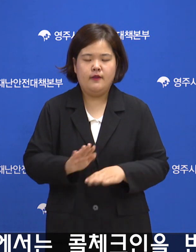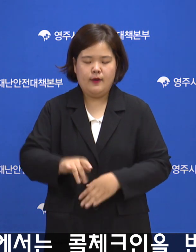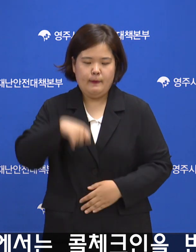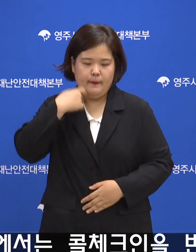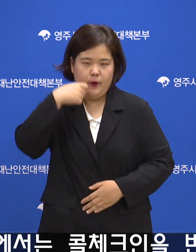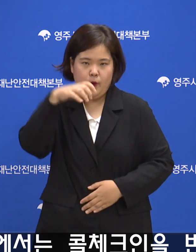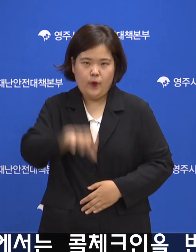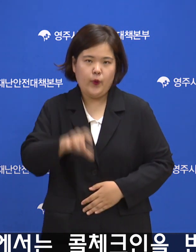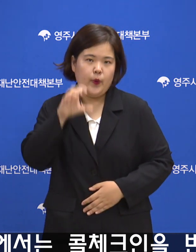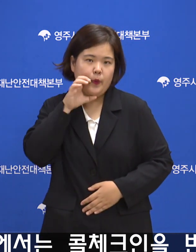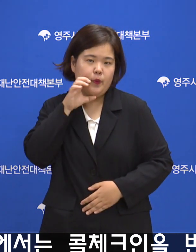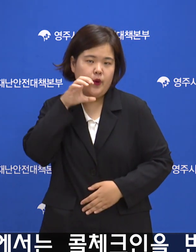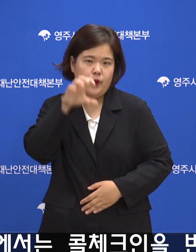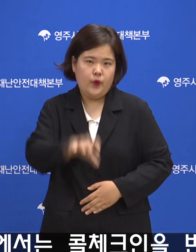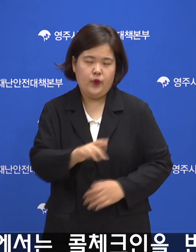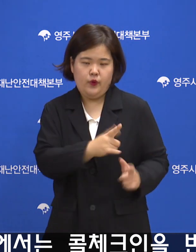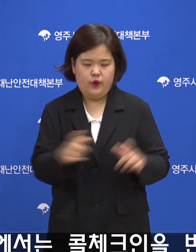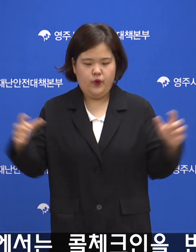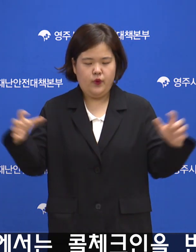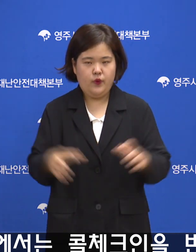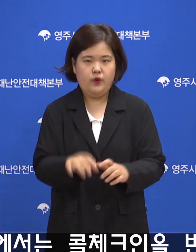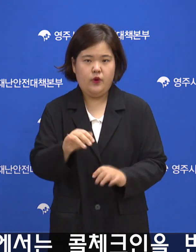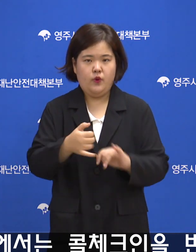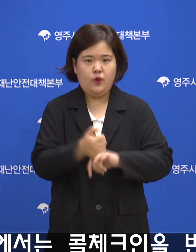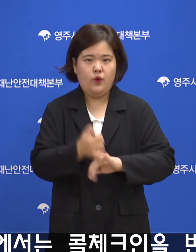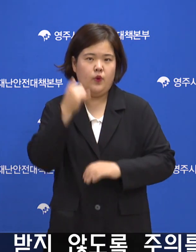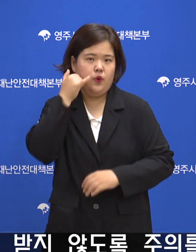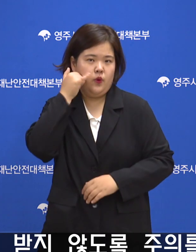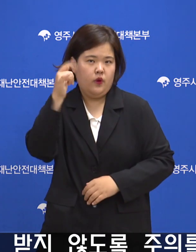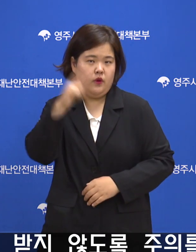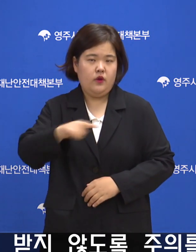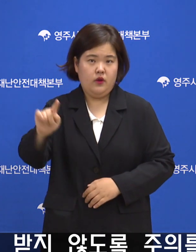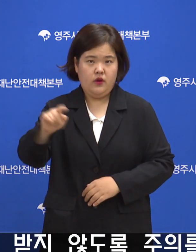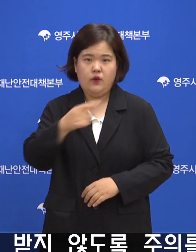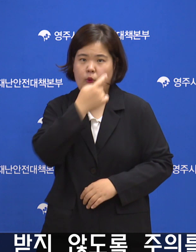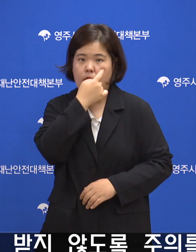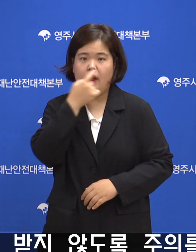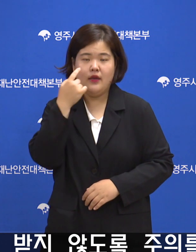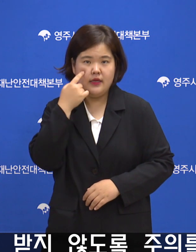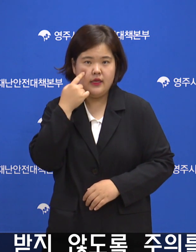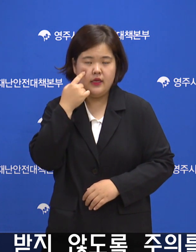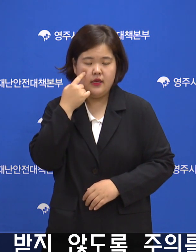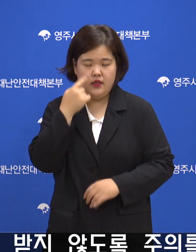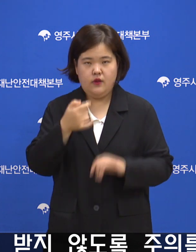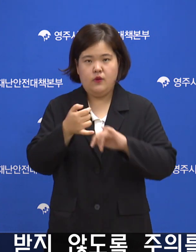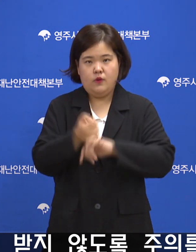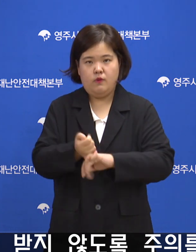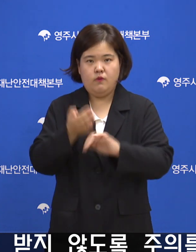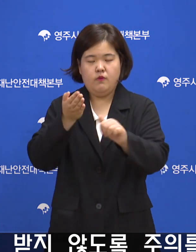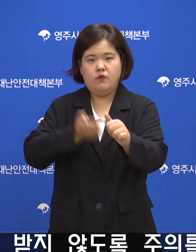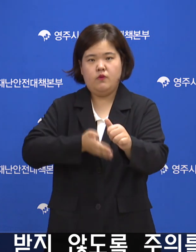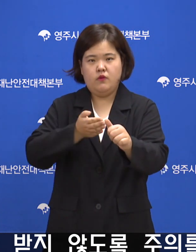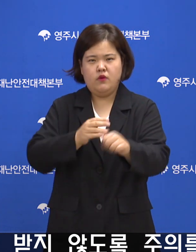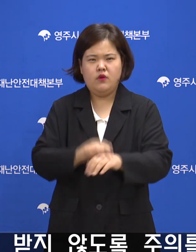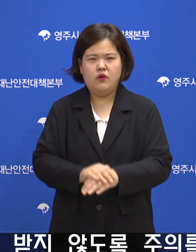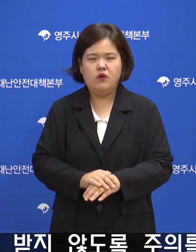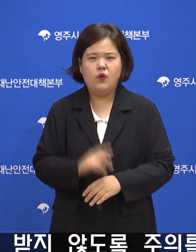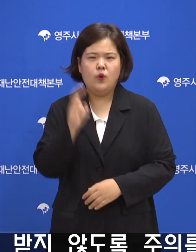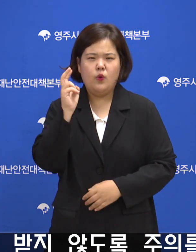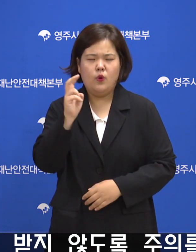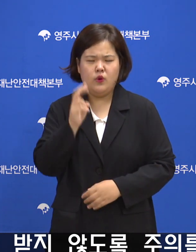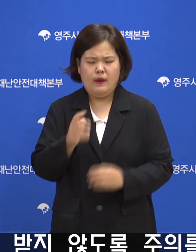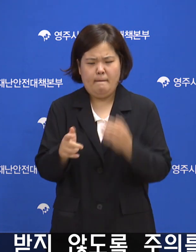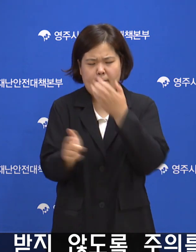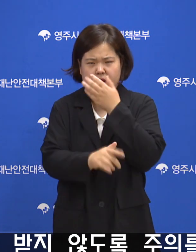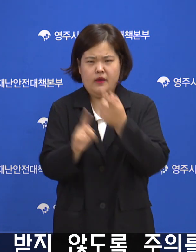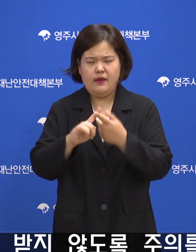식당과 카페 등 다중이용시설에서는 콜 체크인을 반드시 확인하여 방역수칙 위반에 따른 불이익을